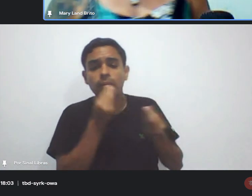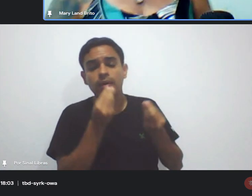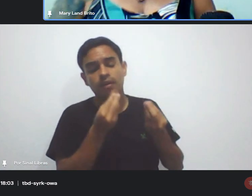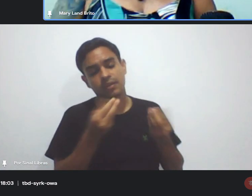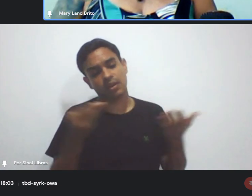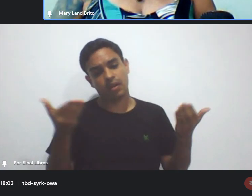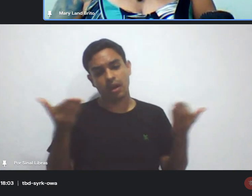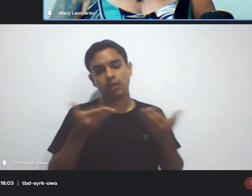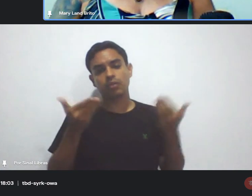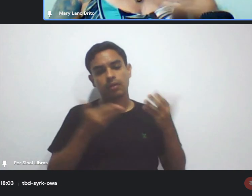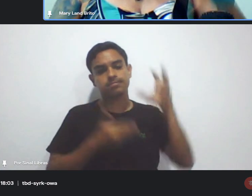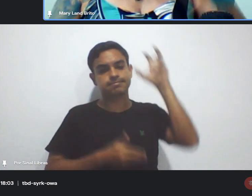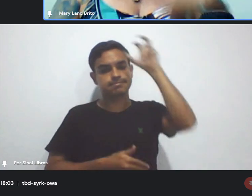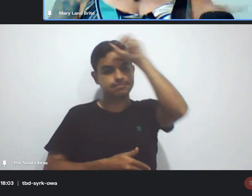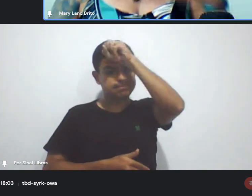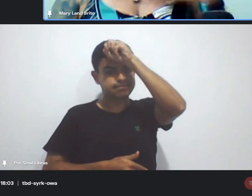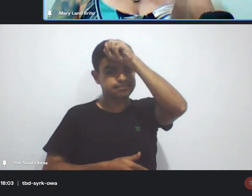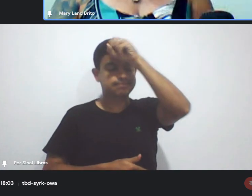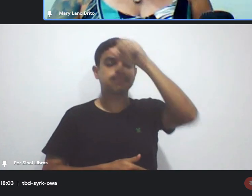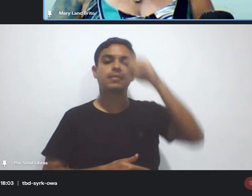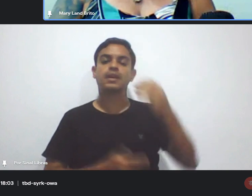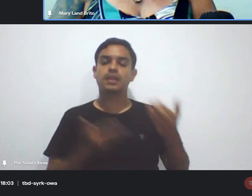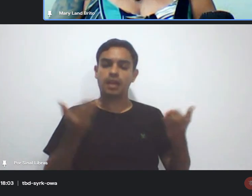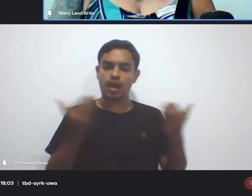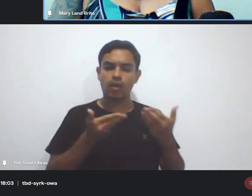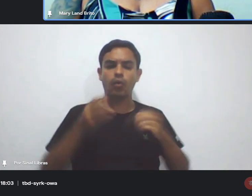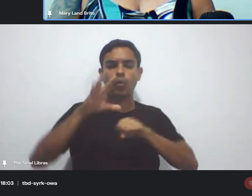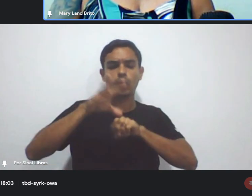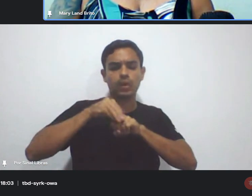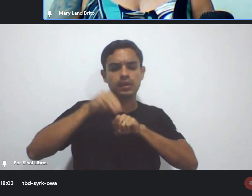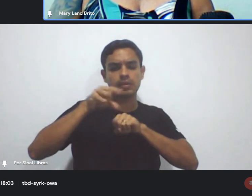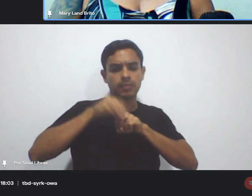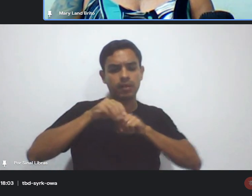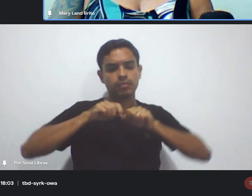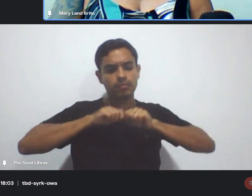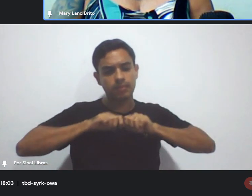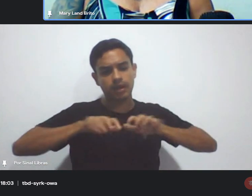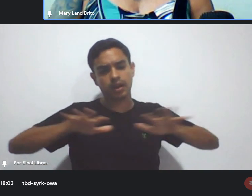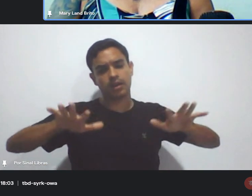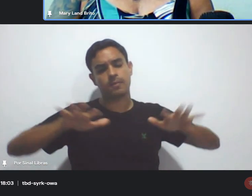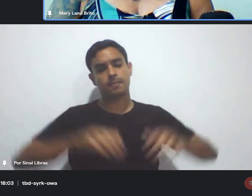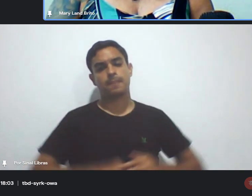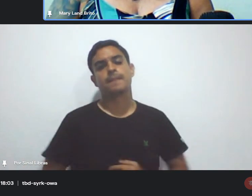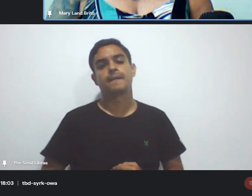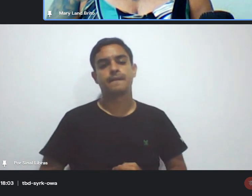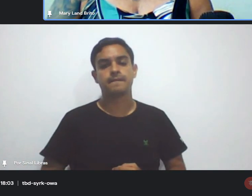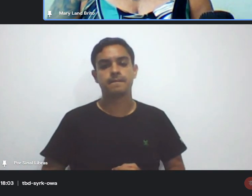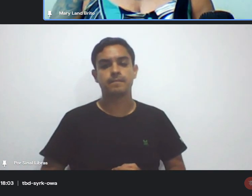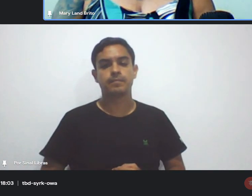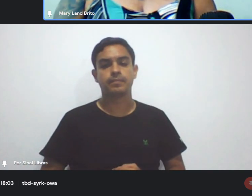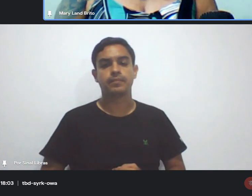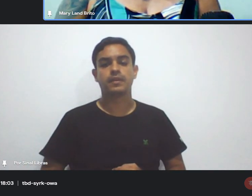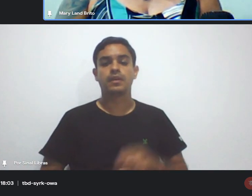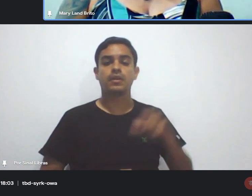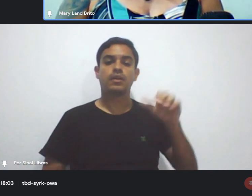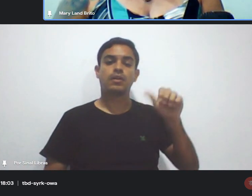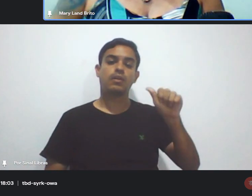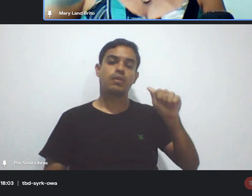aqui agora passando os conhecimentos para frente. E, Armando, por favor, você